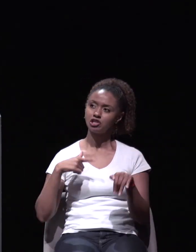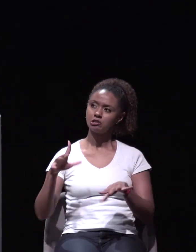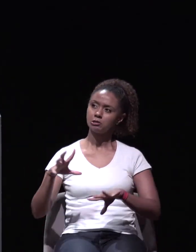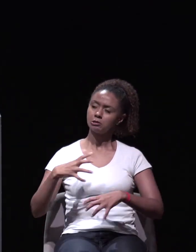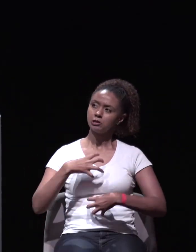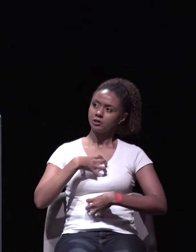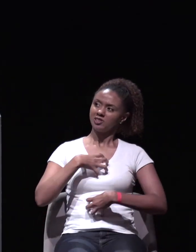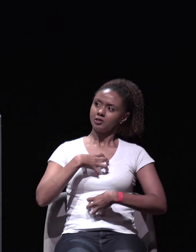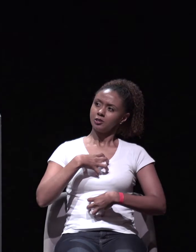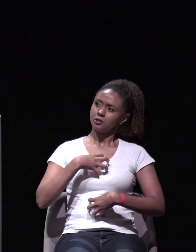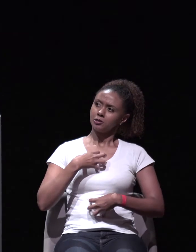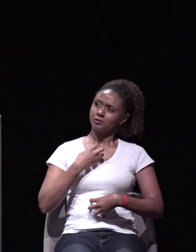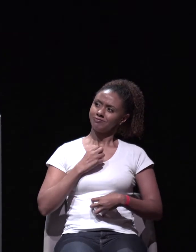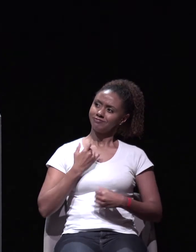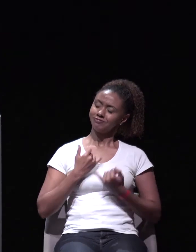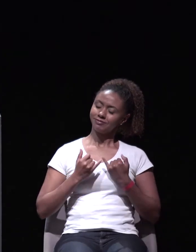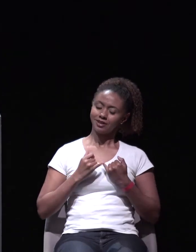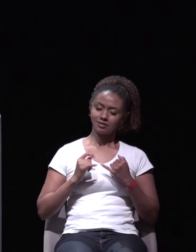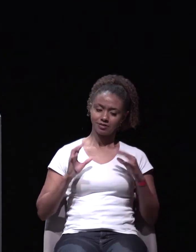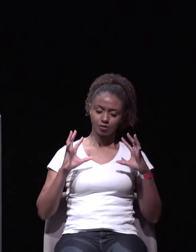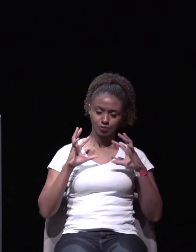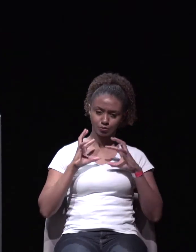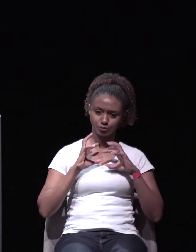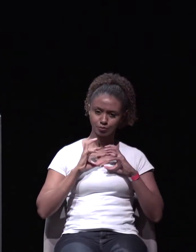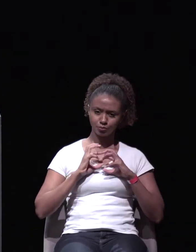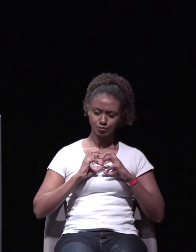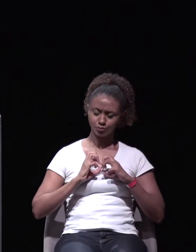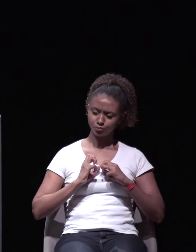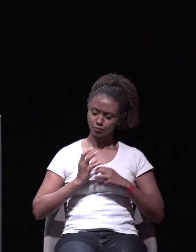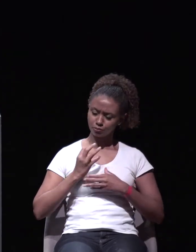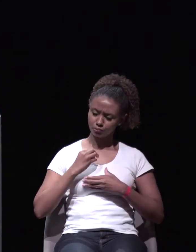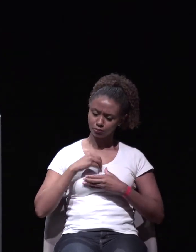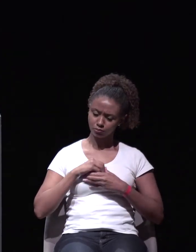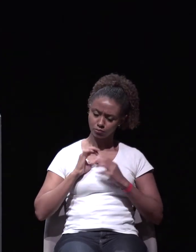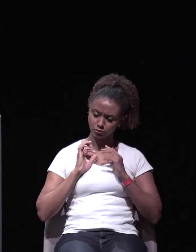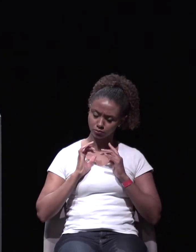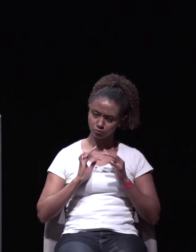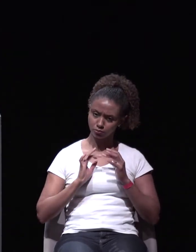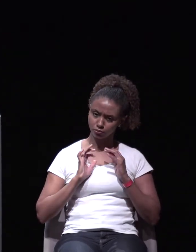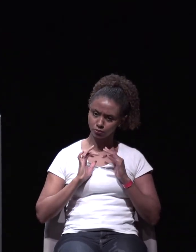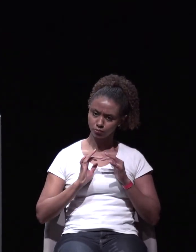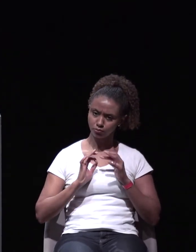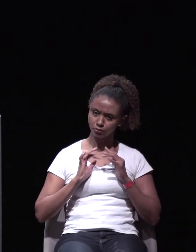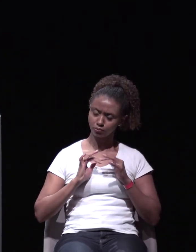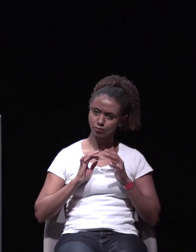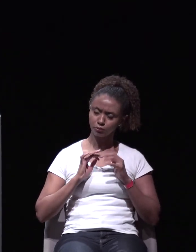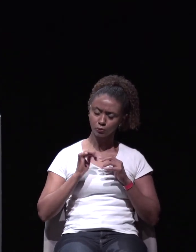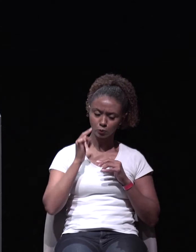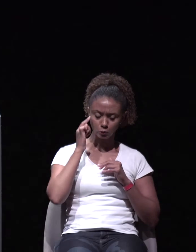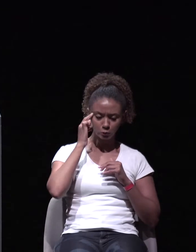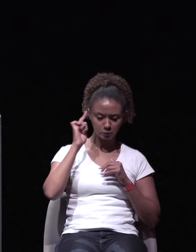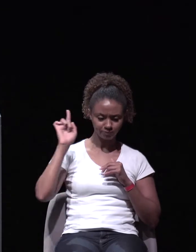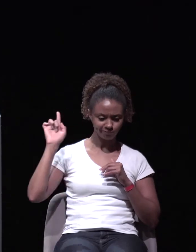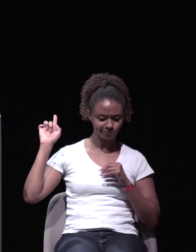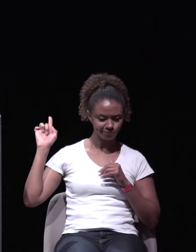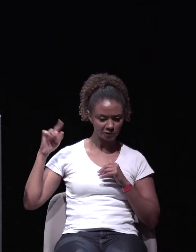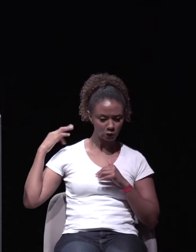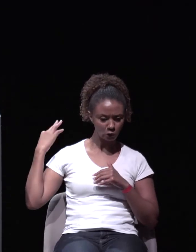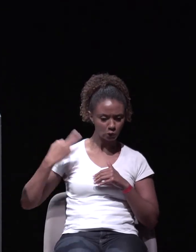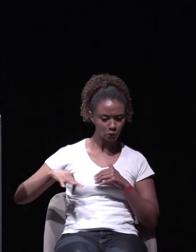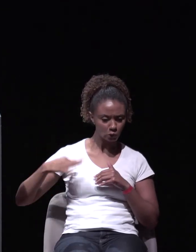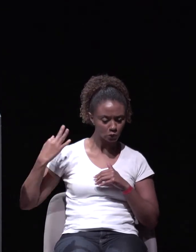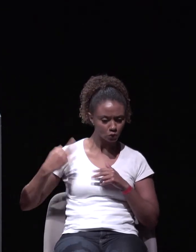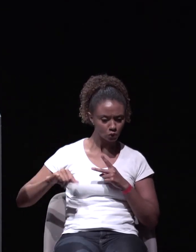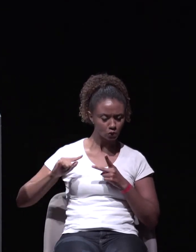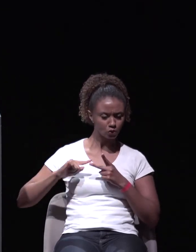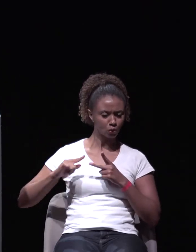lugar de muita introspecção, vai profundo nessas dificuldades e dores, nesse lugar de